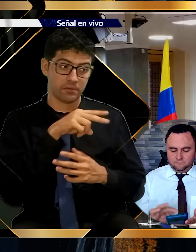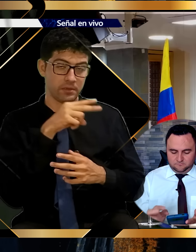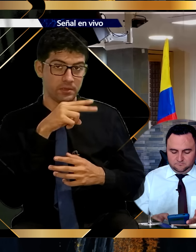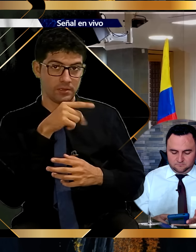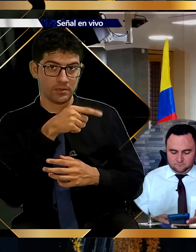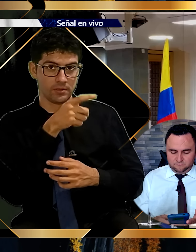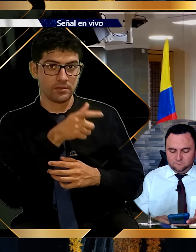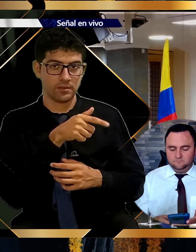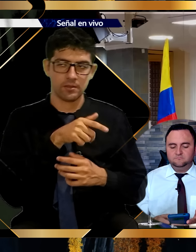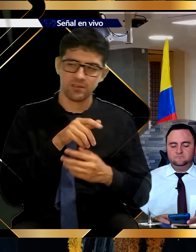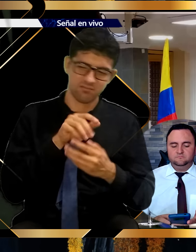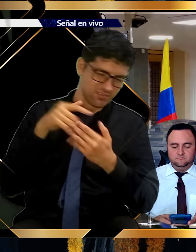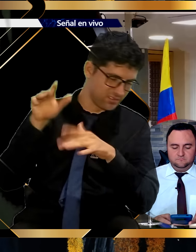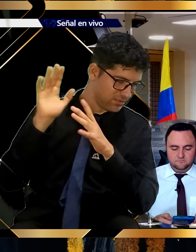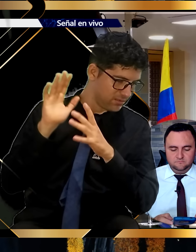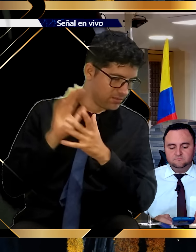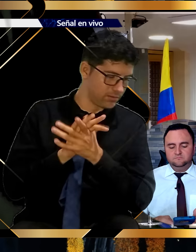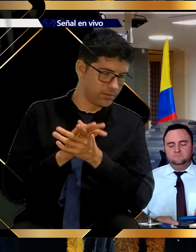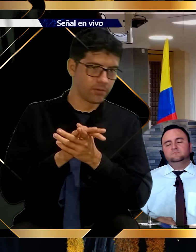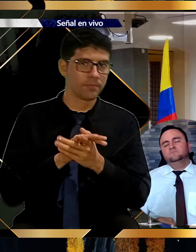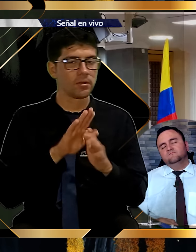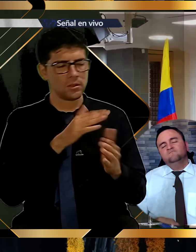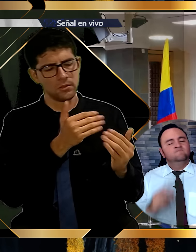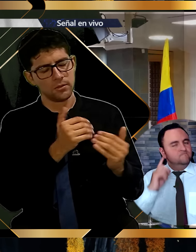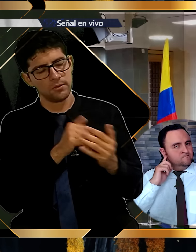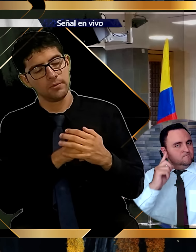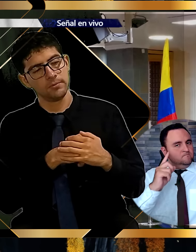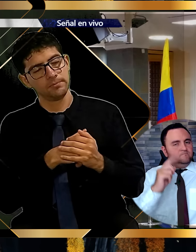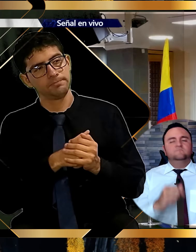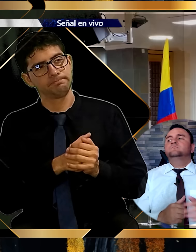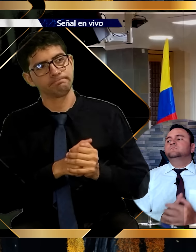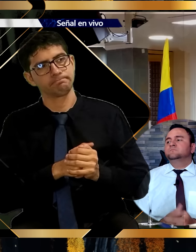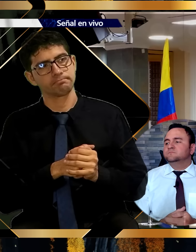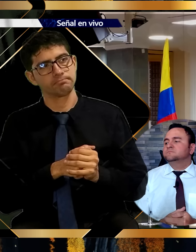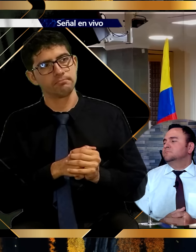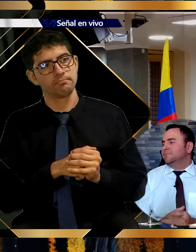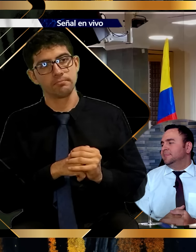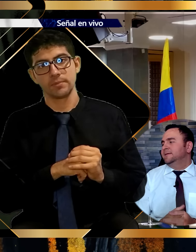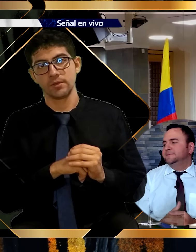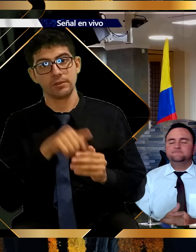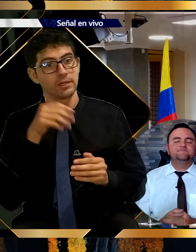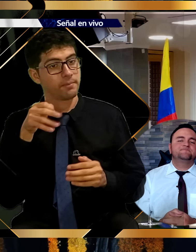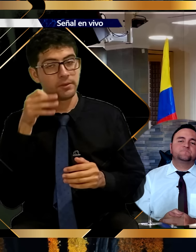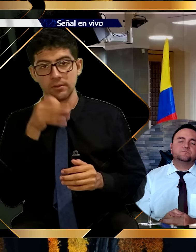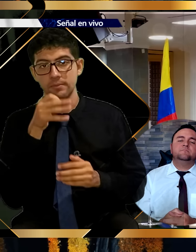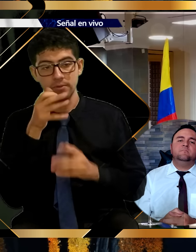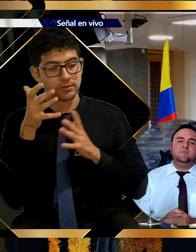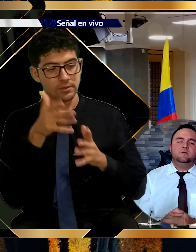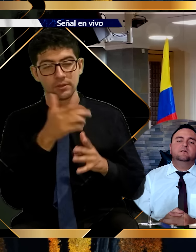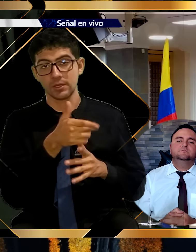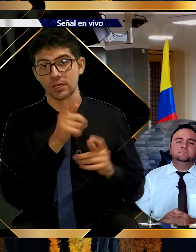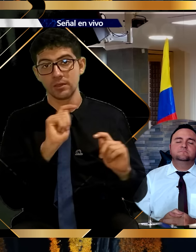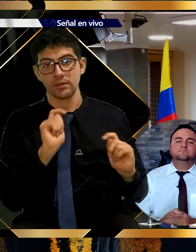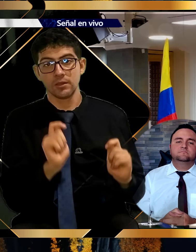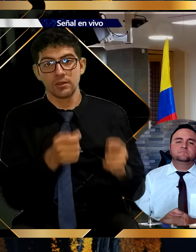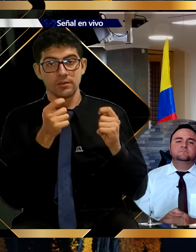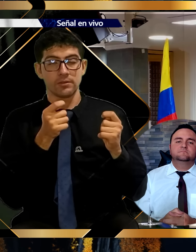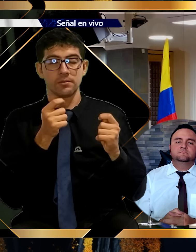que el Señor le habló a mi hermana. Así que yo creo que no es cuestión de ser misionera en el sentido del